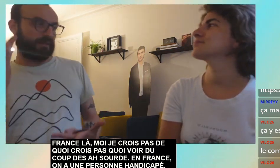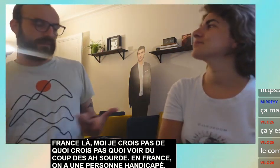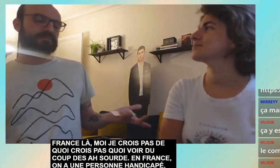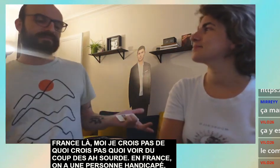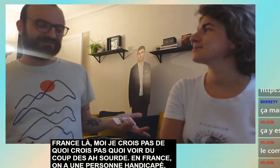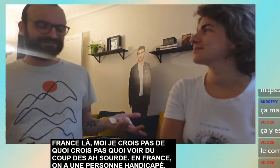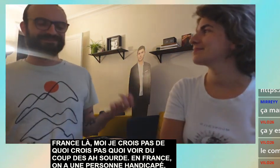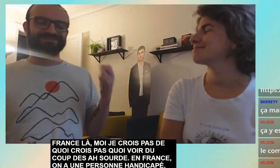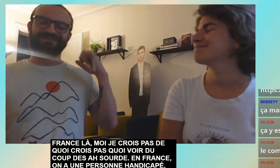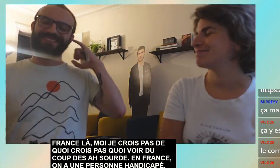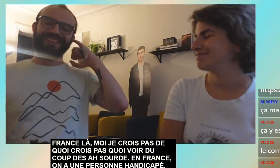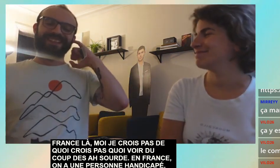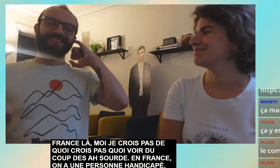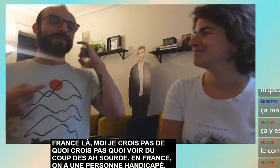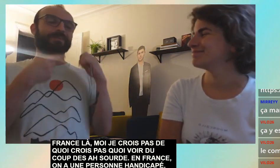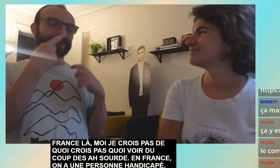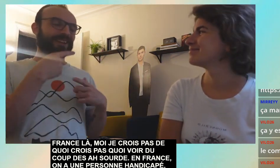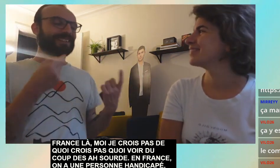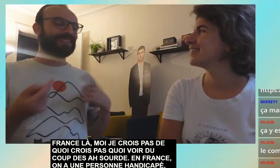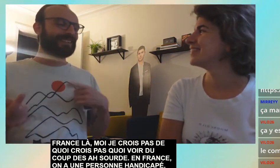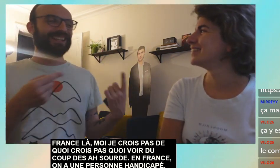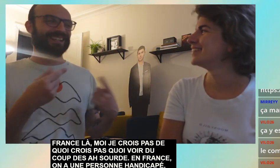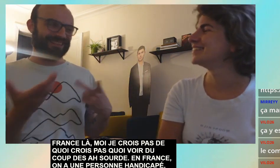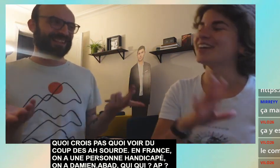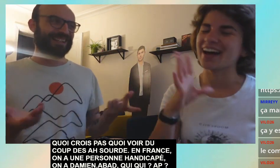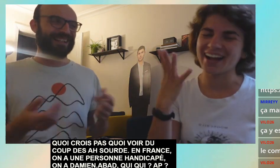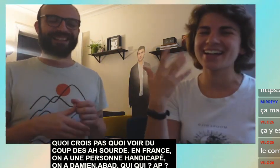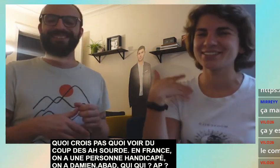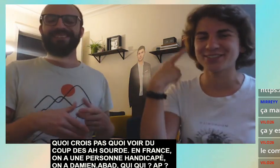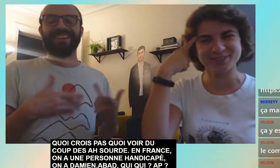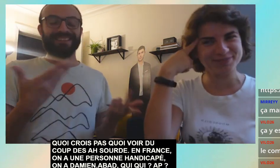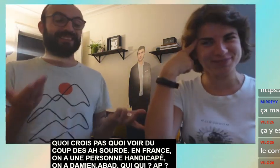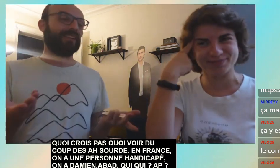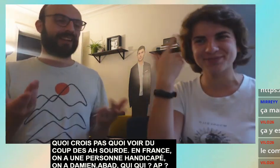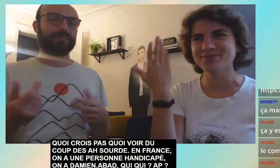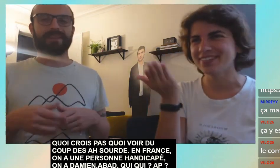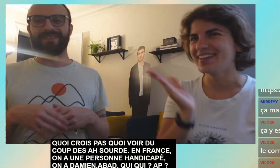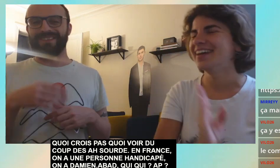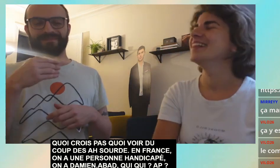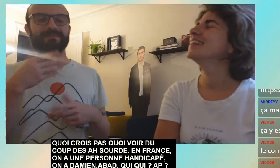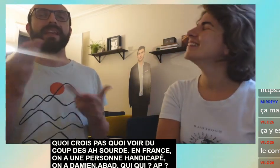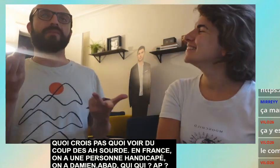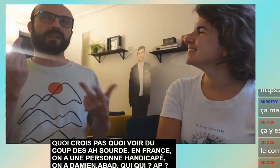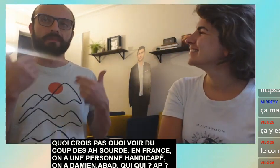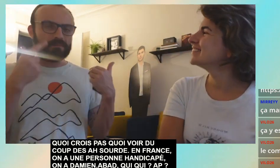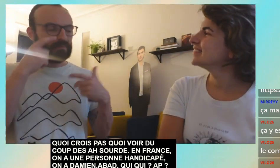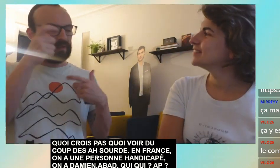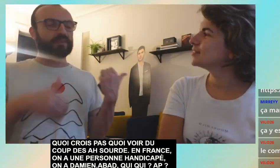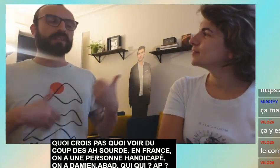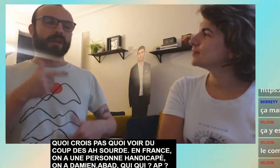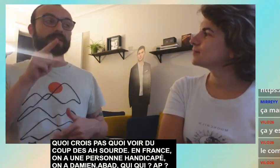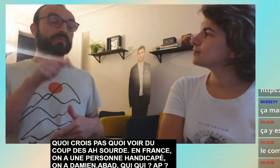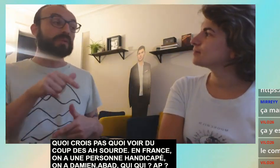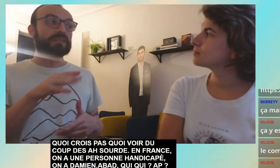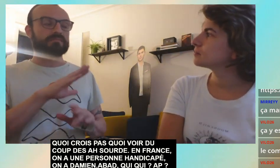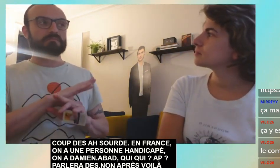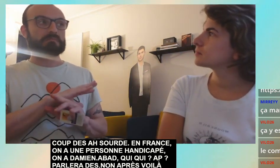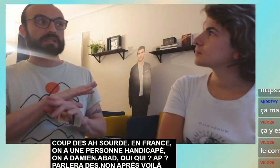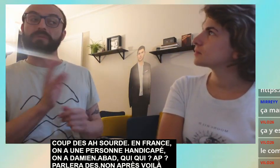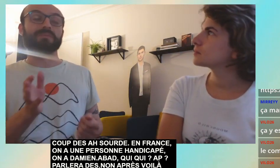handicapé. On parlera des. Ah, Non, après voilà. Mais en tout cas, personne handicapée, lui, c'est tout. C'est